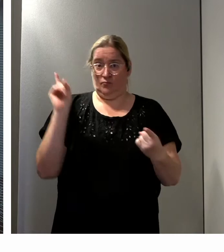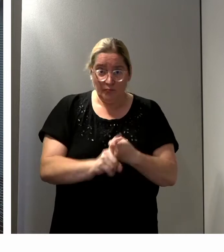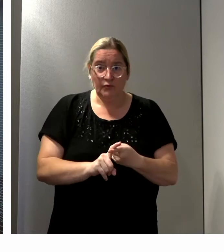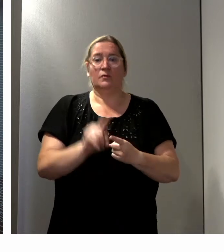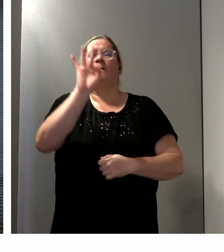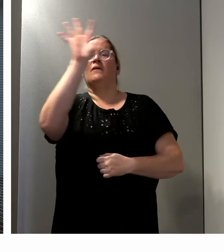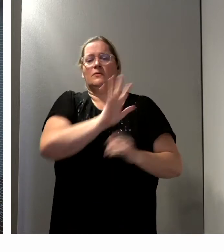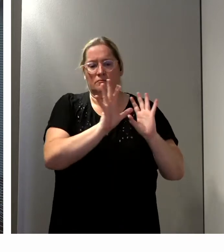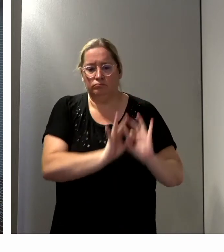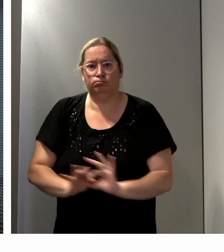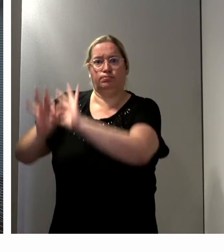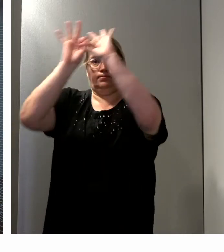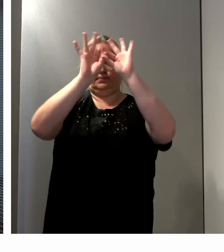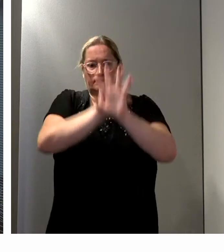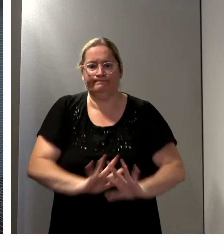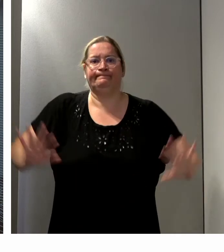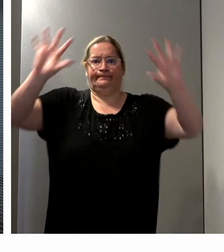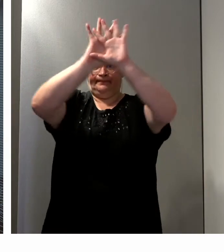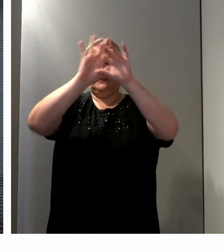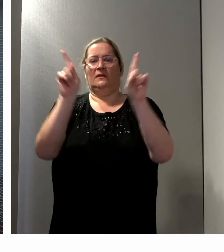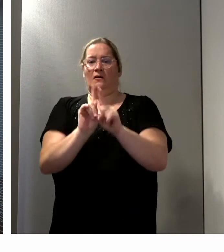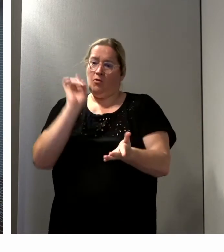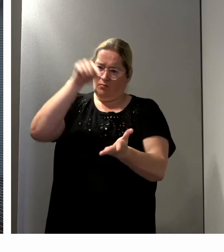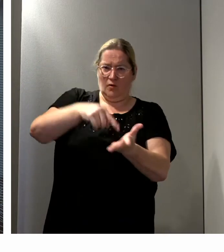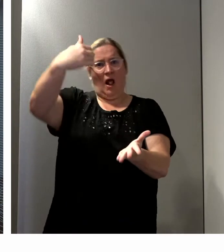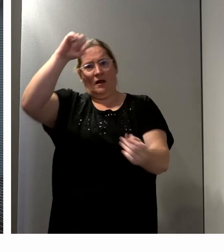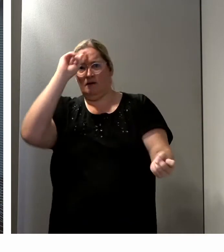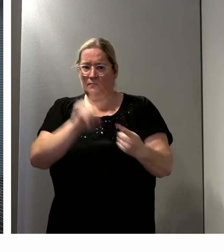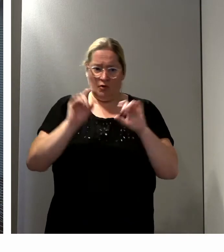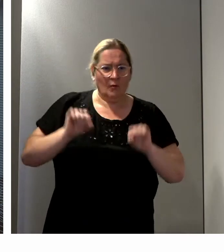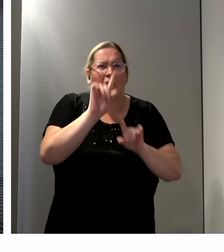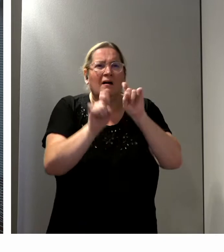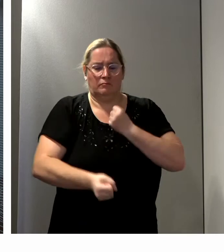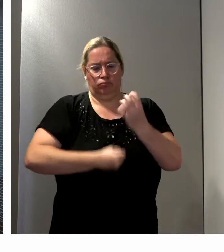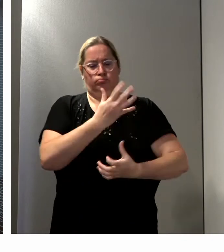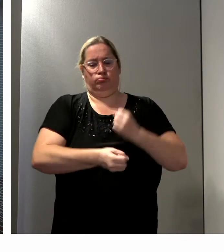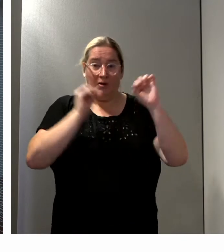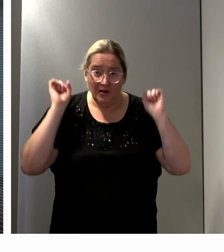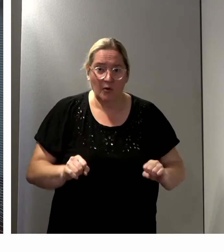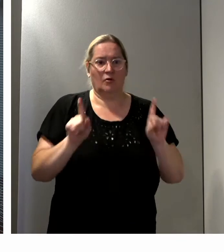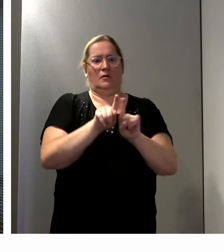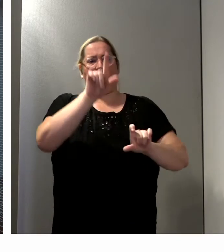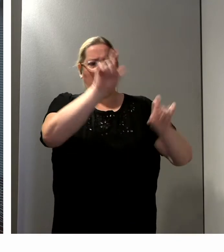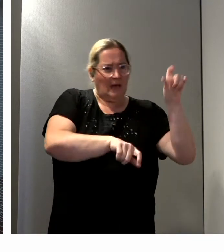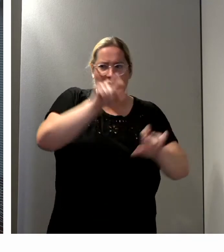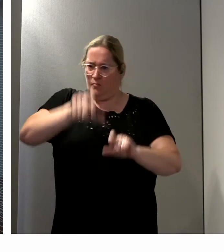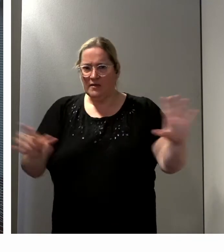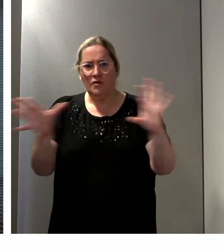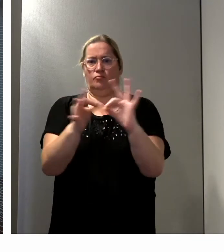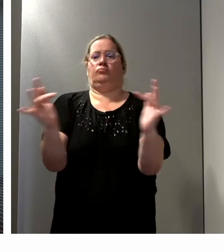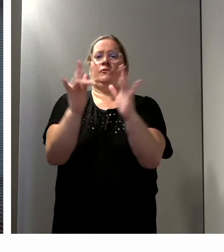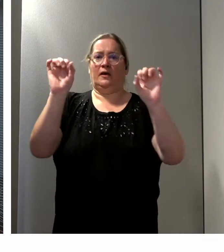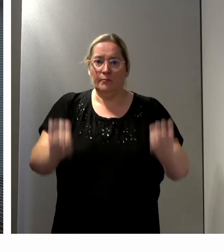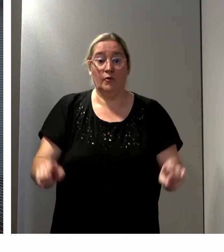le territoire et avoir un endroit unique pour pouvoir poser ces questions, mettre en relation les acteurs